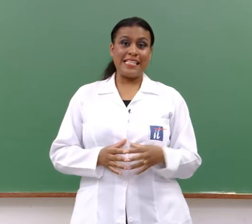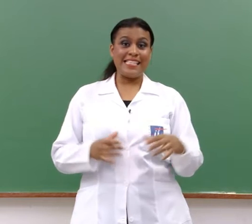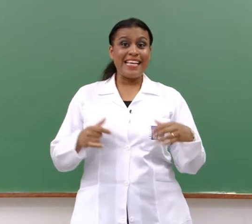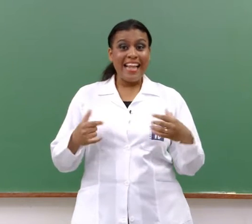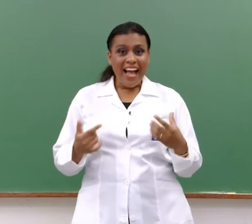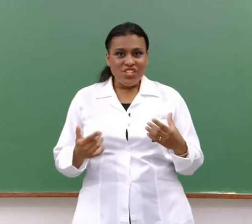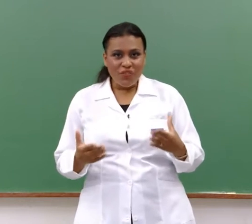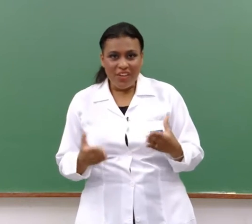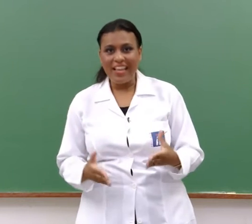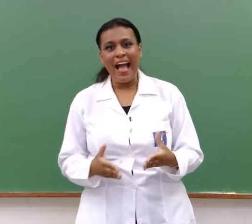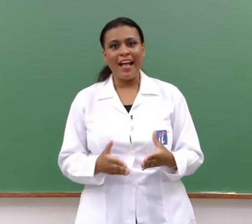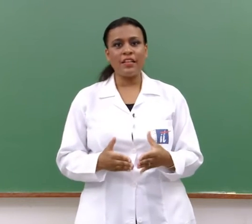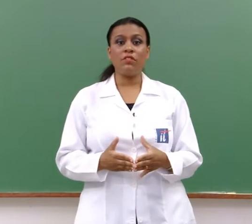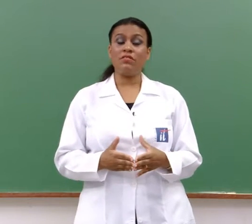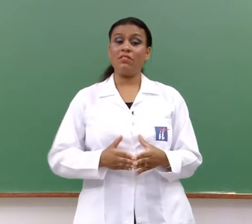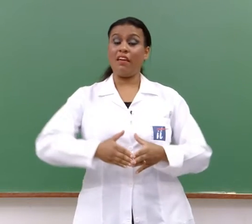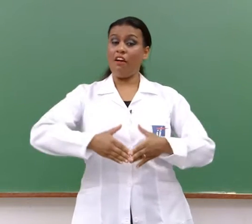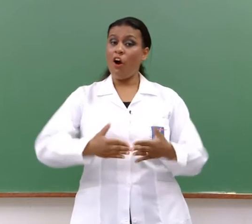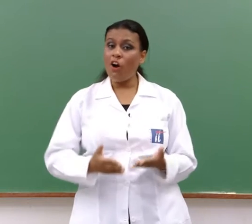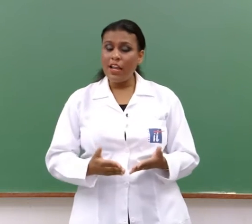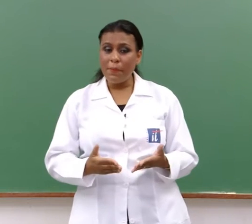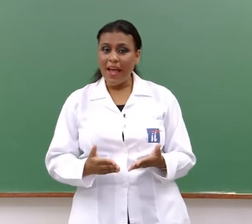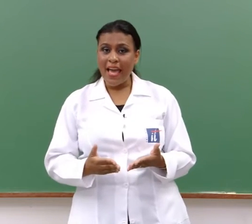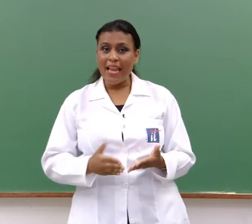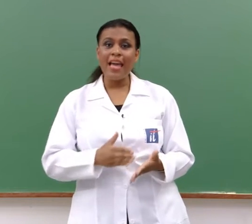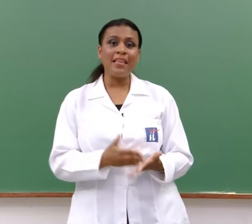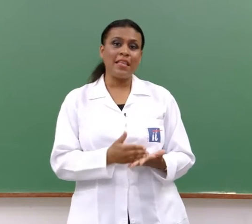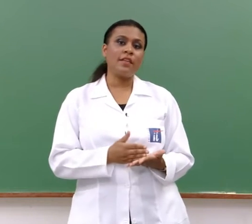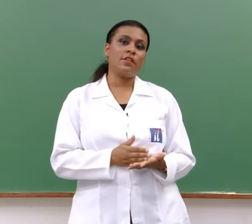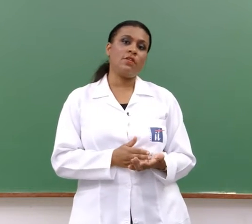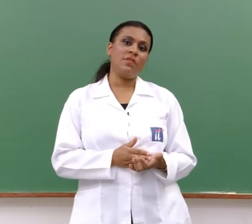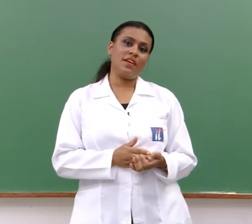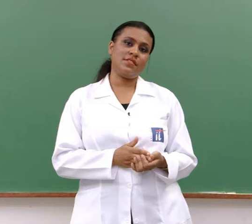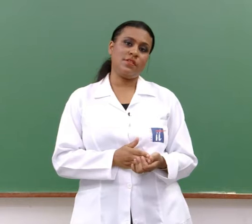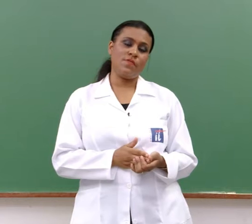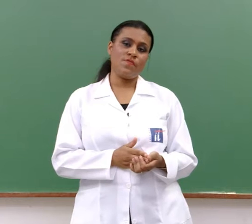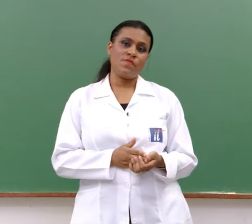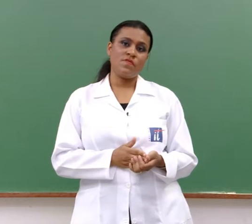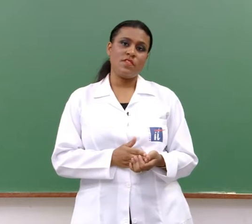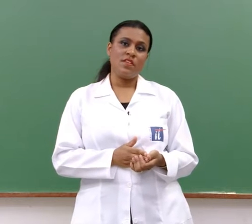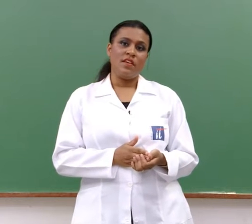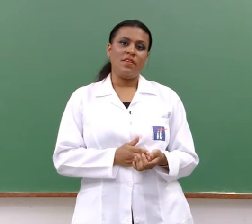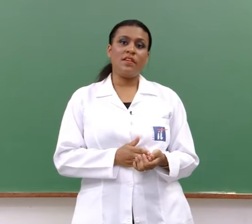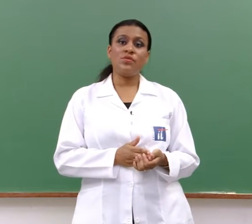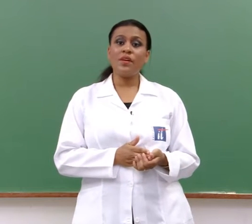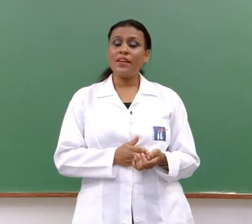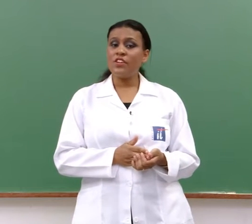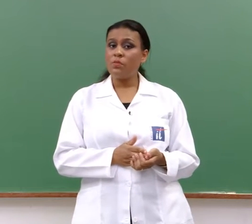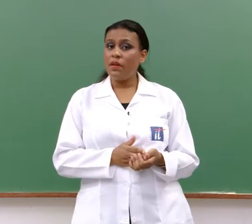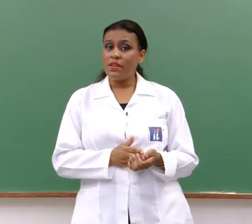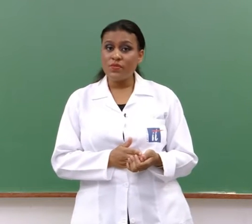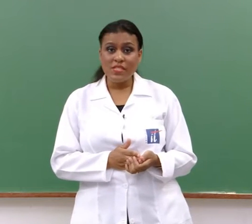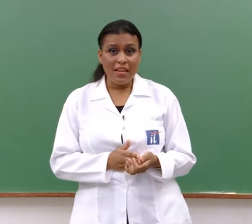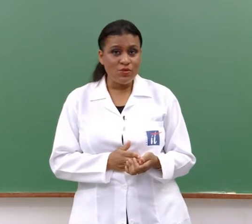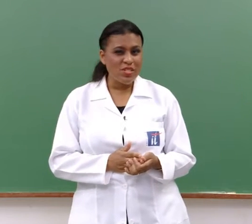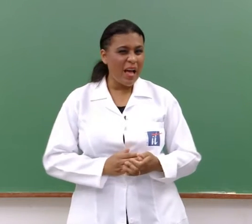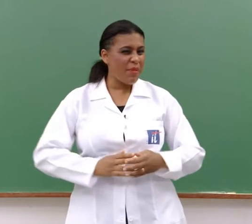sente-se gratificada quando alguém olha para ela e tenta a comunicação. Então, isso a grande maioria, se você não sabe, ela